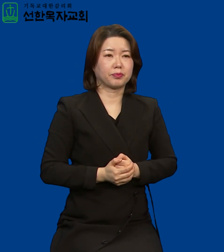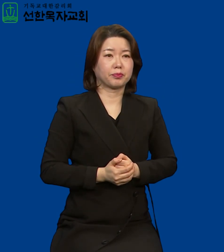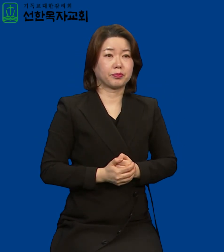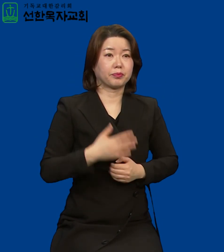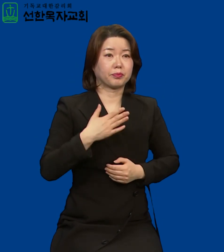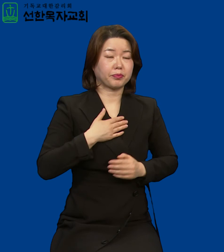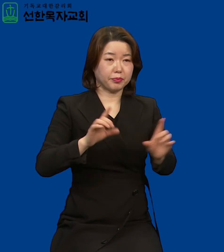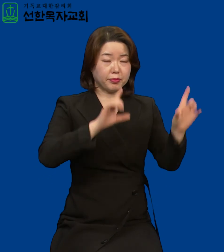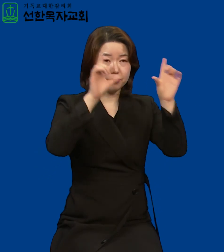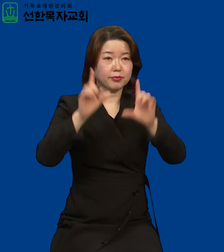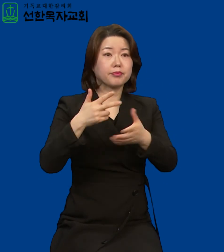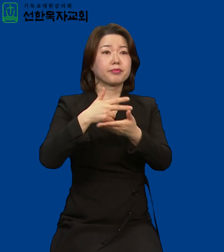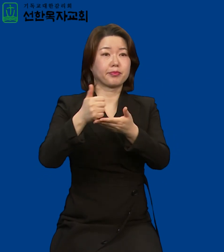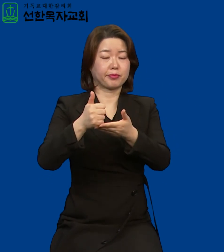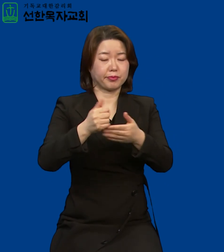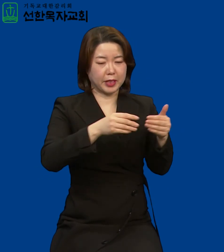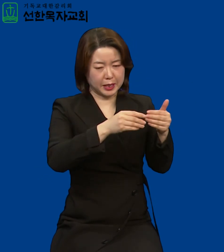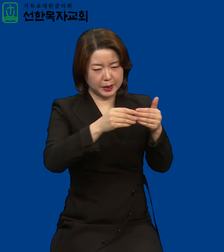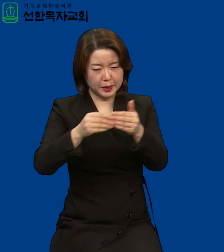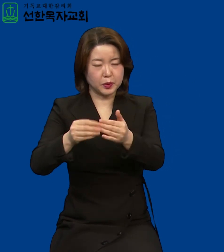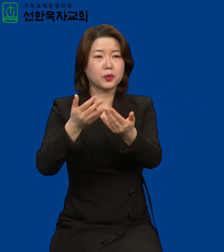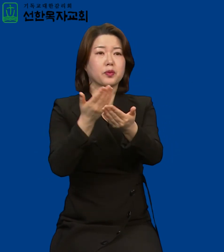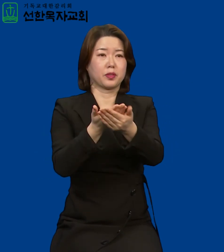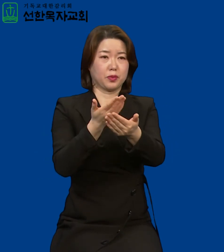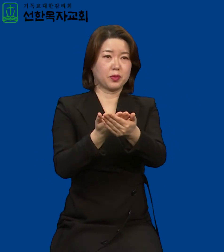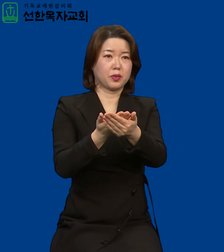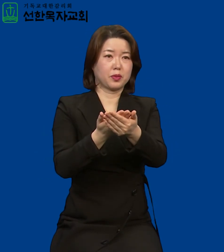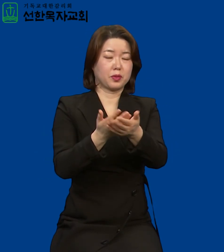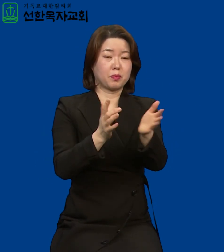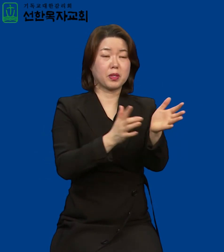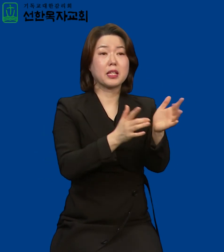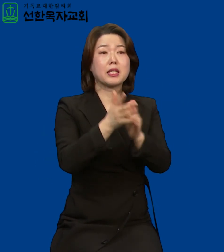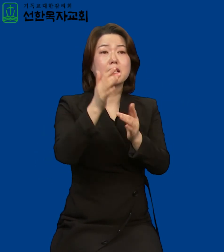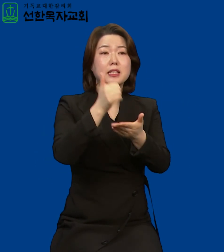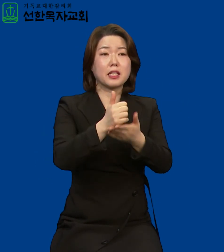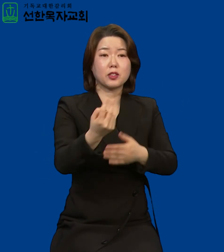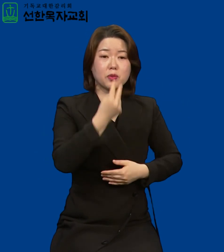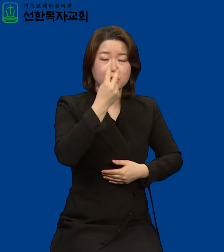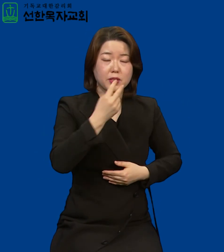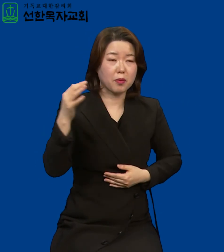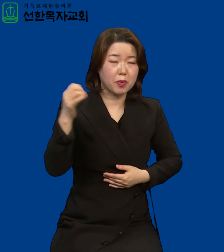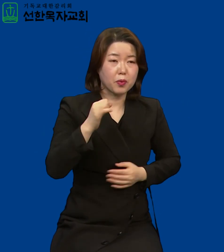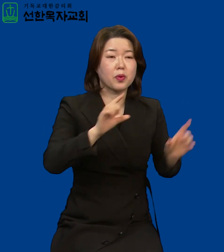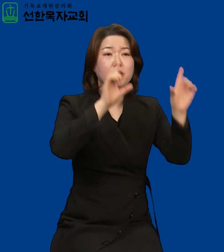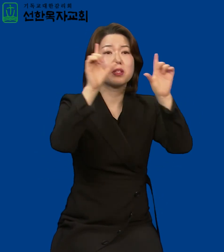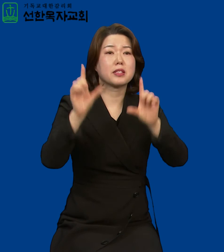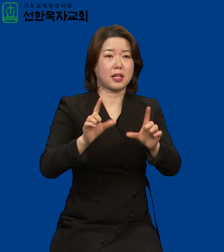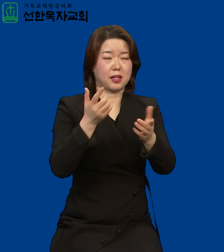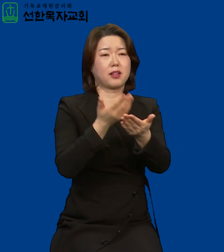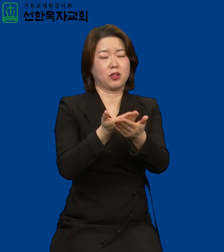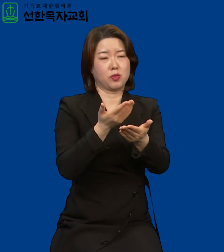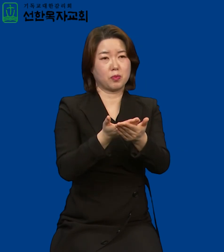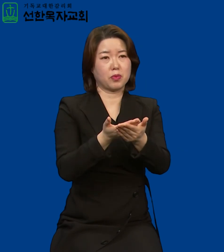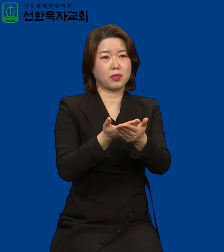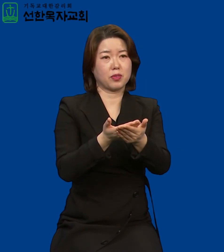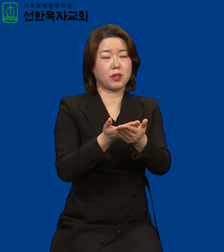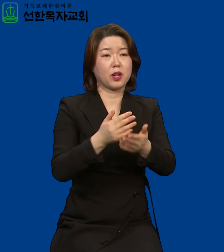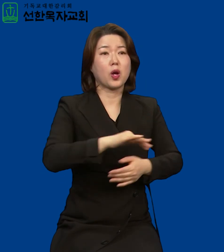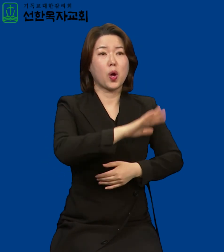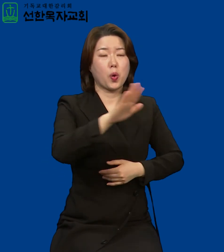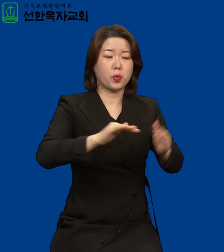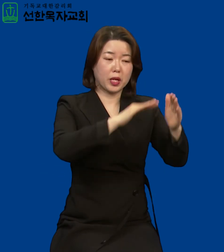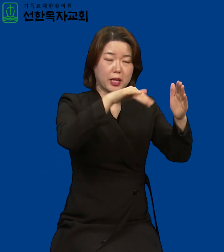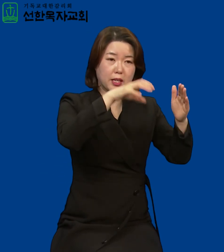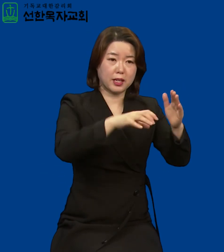제 삶을 주님이 이끌어 주소서. 예수님의 생명으로 사는 삶을 살게 해주소서. 우리